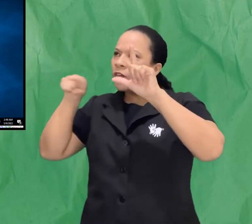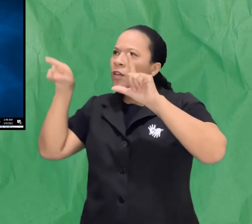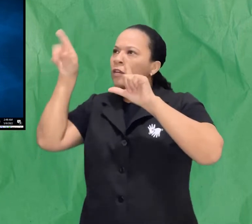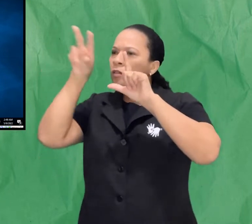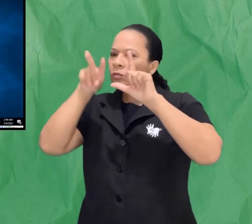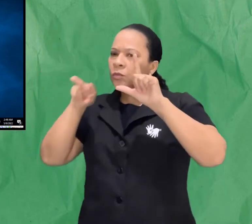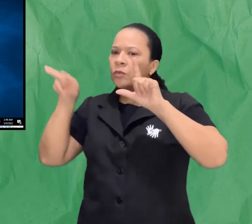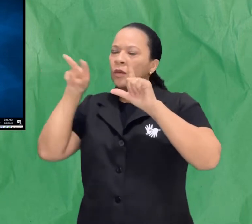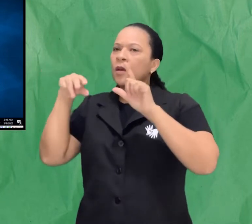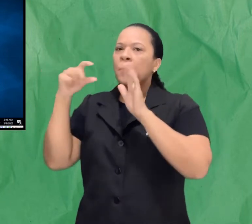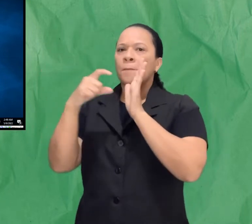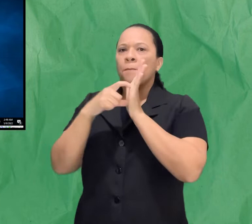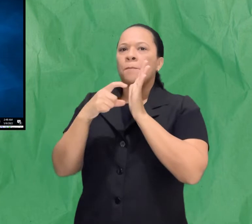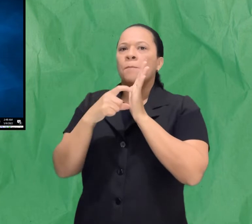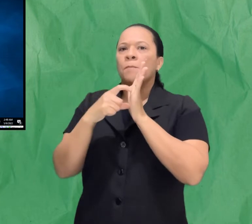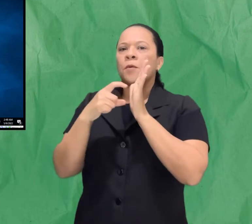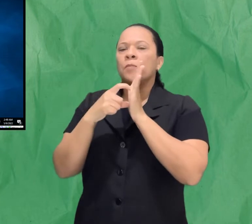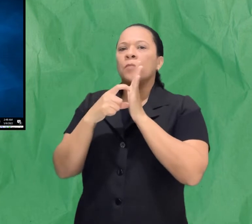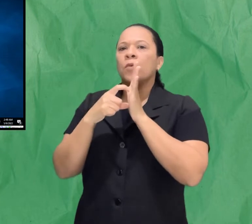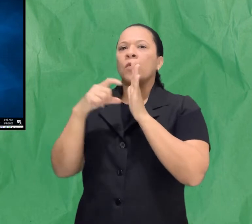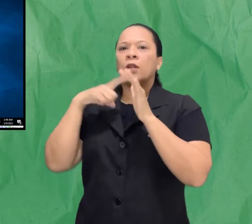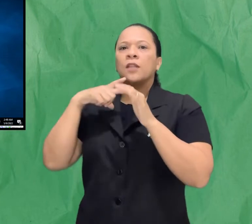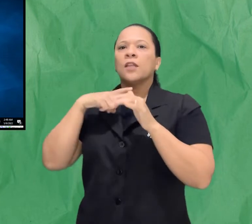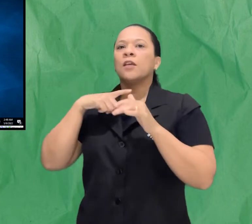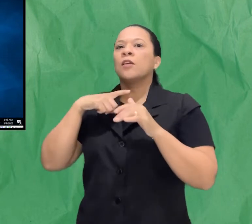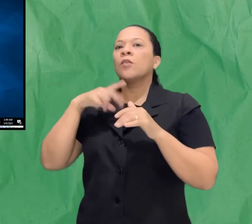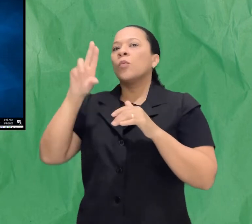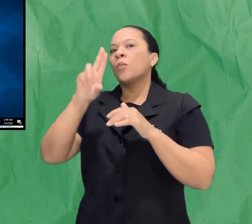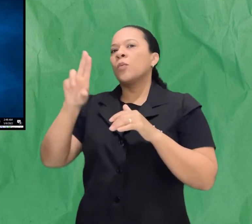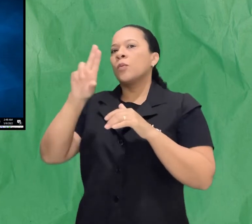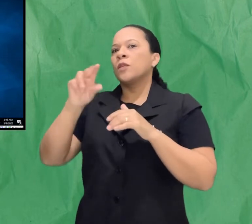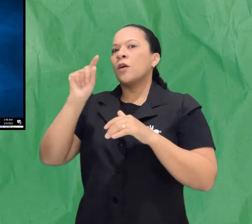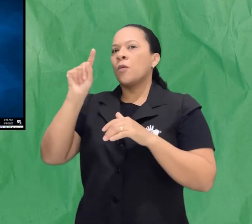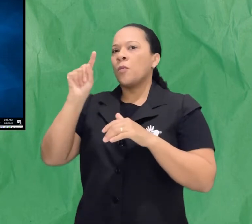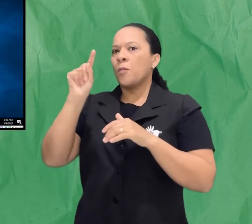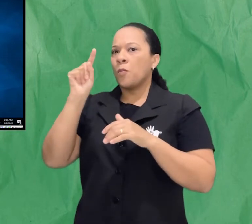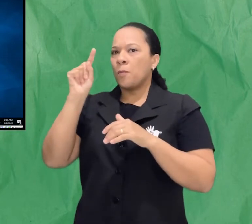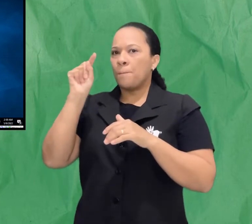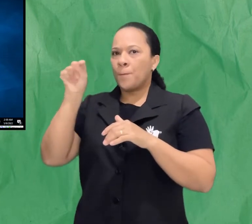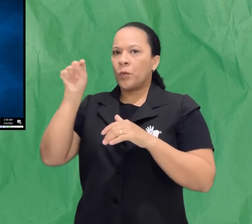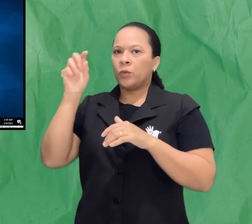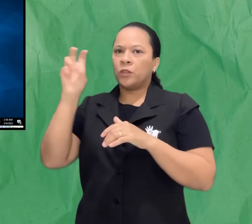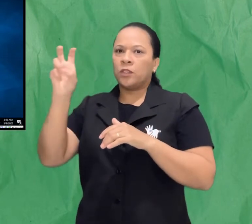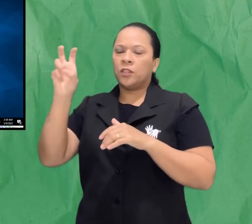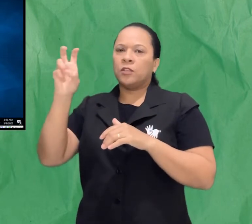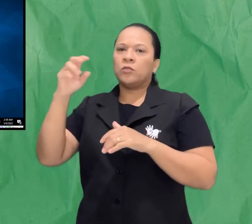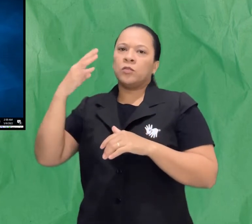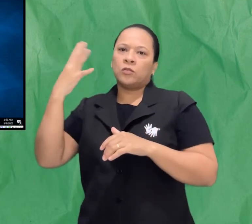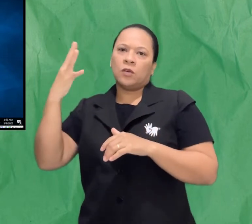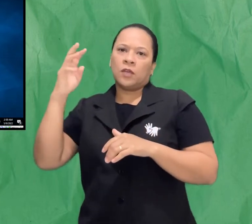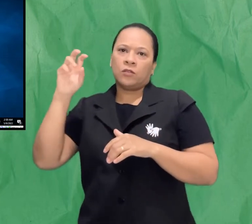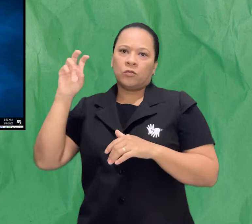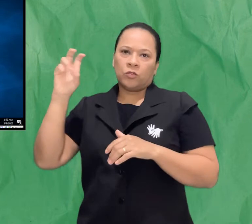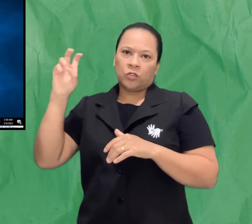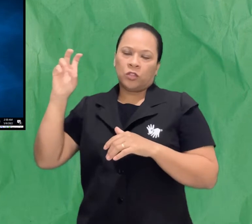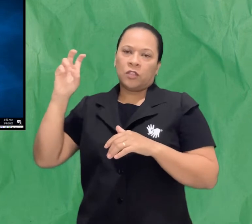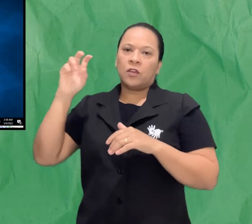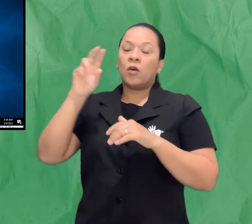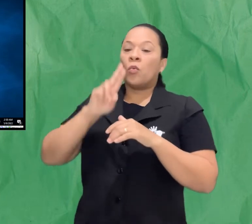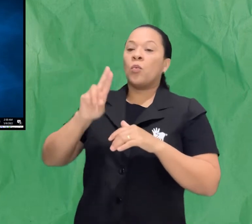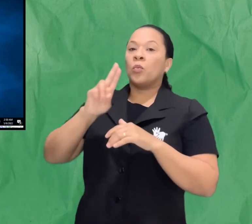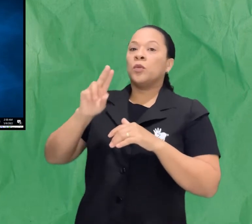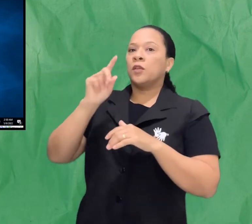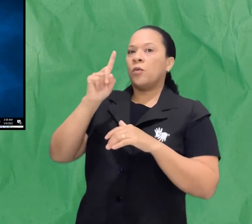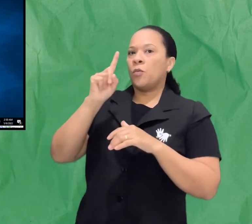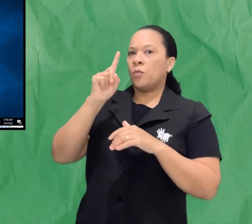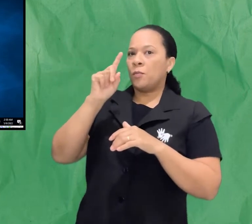memória aqui, eu estou ocupando 1.5 e 4 GB de memória, então está ocupando 38%. Então, enquanto o CPU